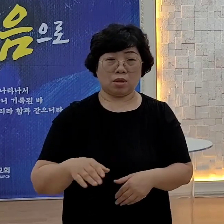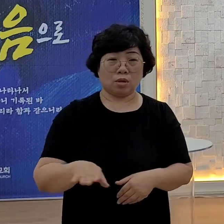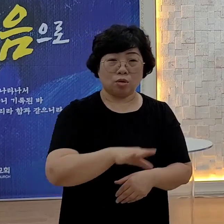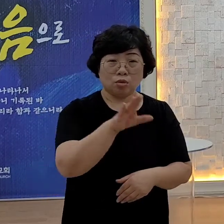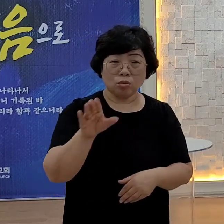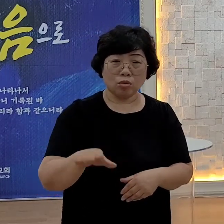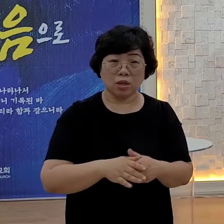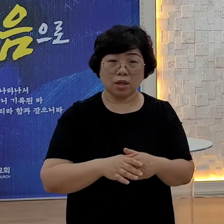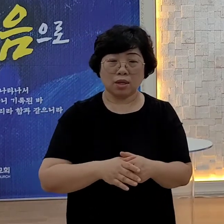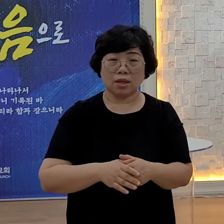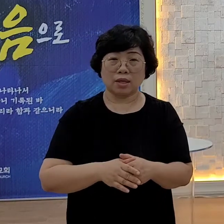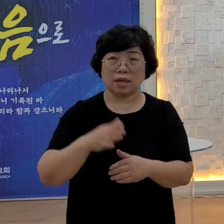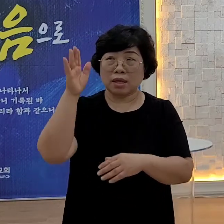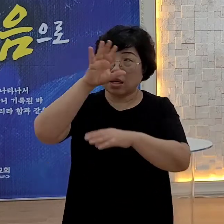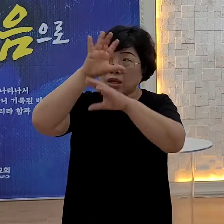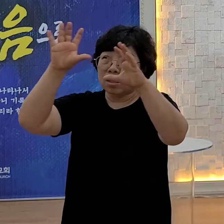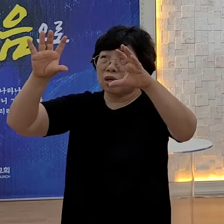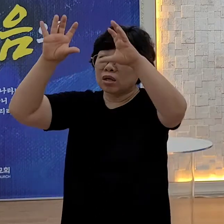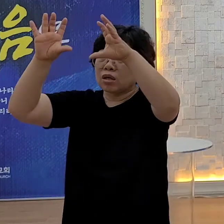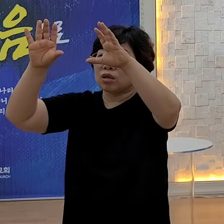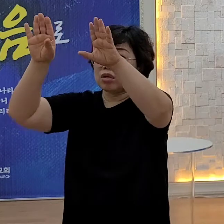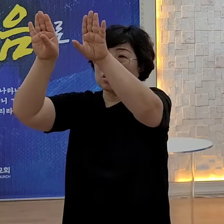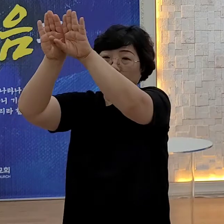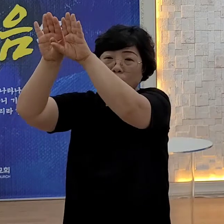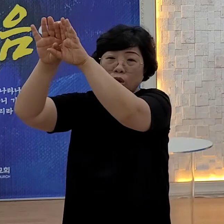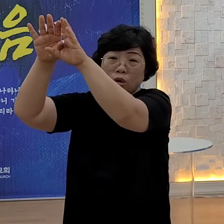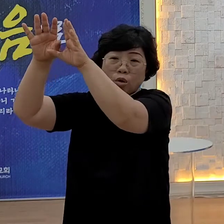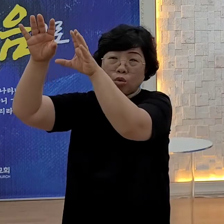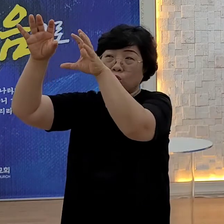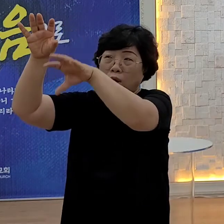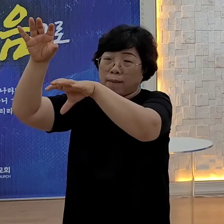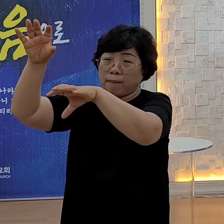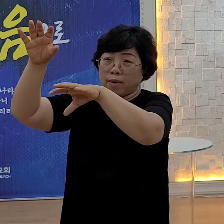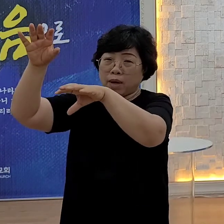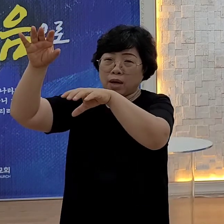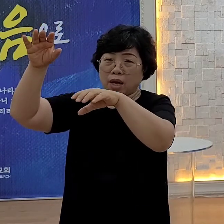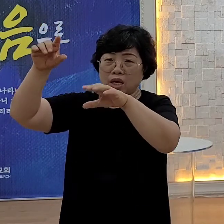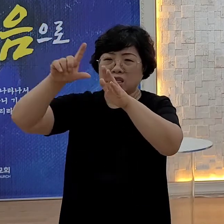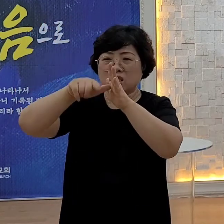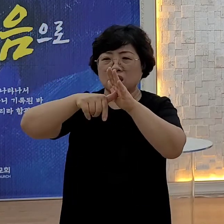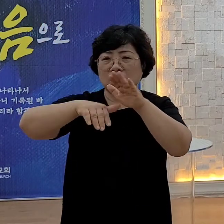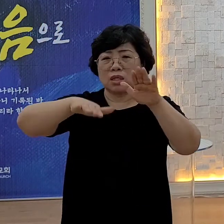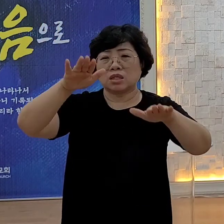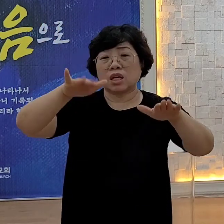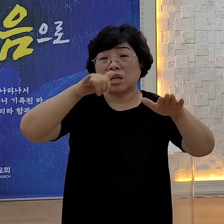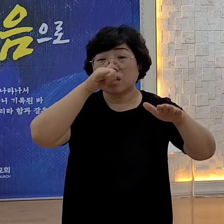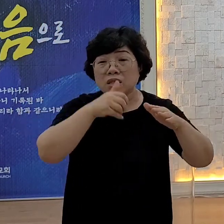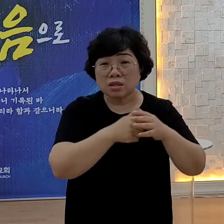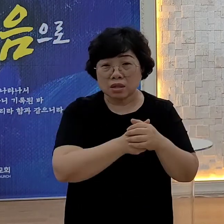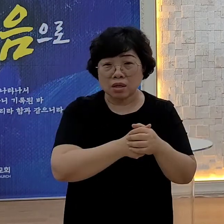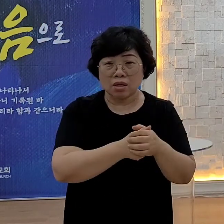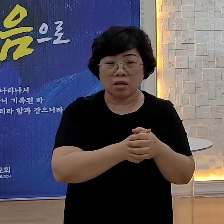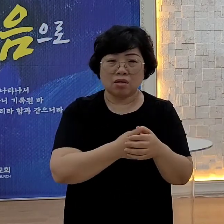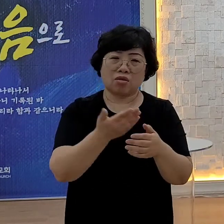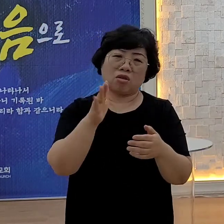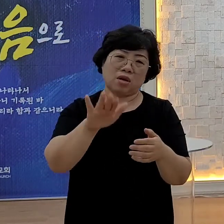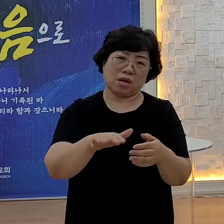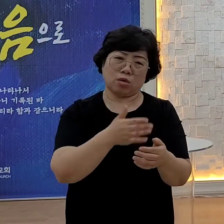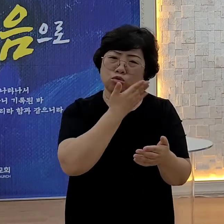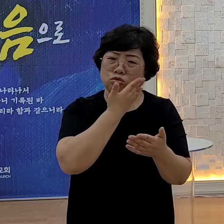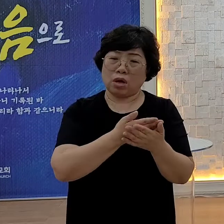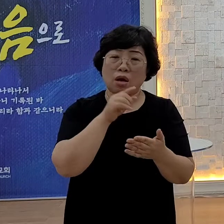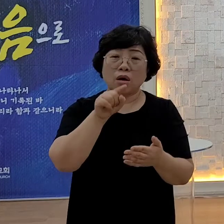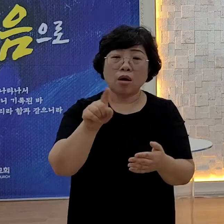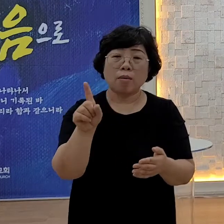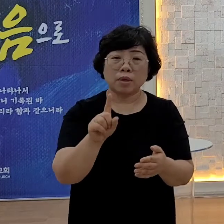앞에 가기까지 얼마 안 남은 분부터 아직 많은 남은 분까지 많은 세대가 여기 있지만 여러분, 우리의